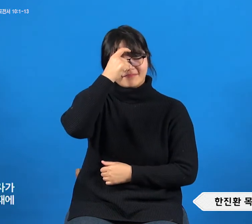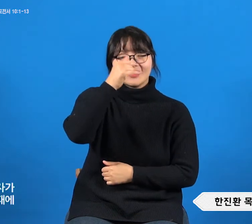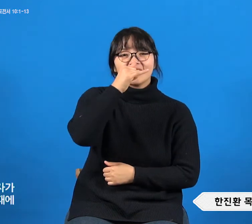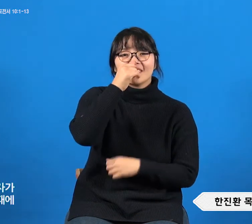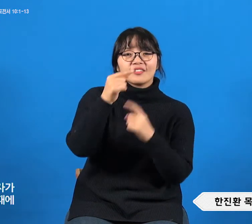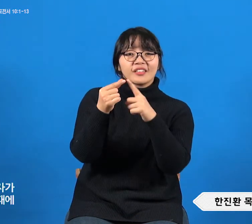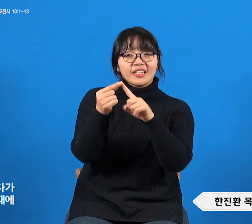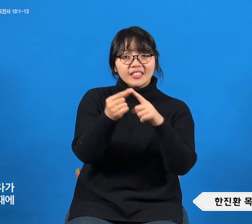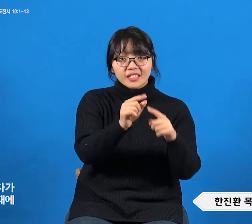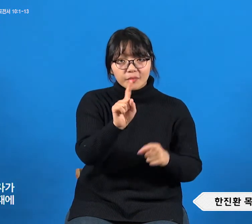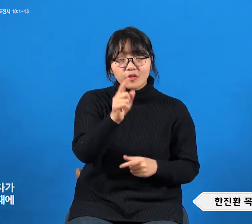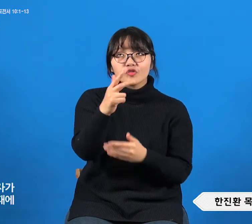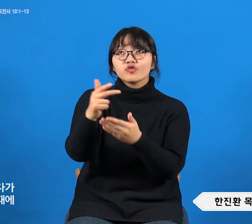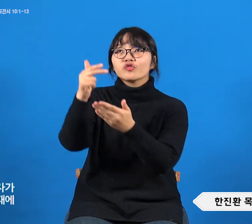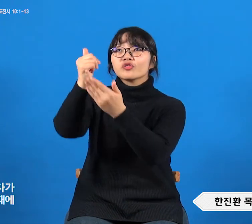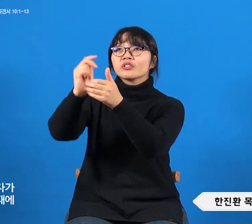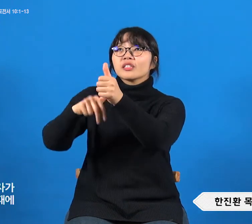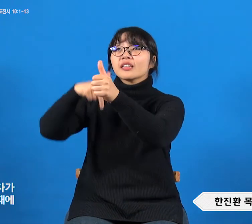주 달려